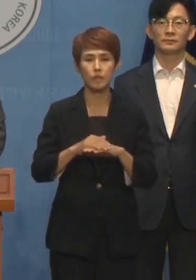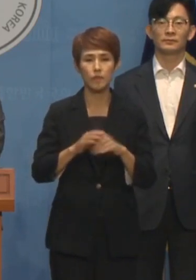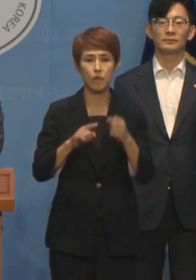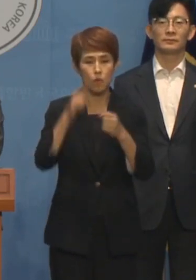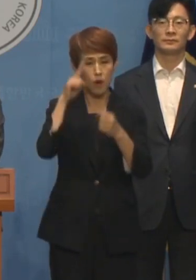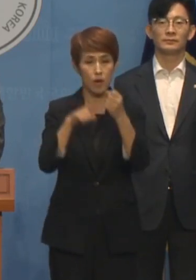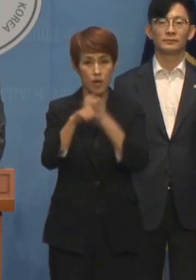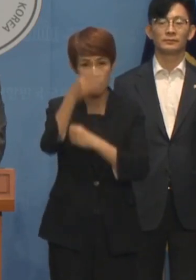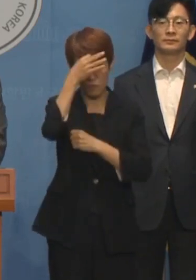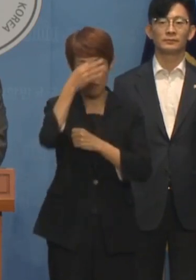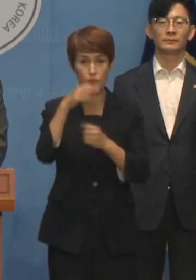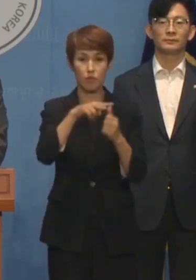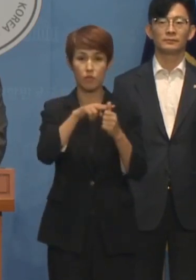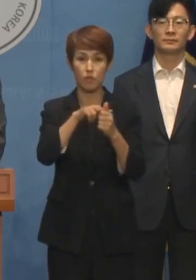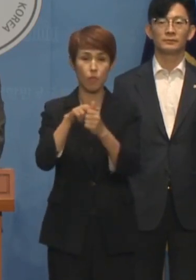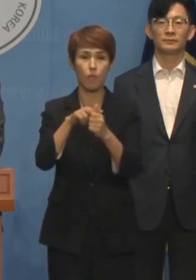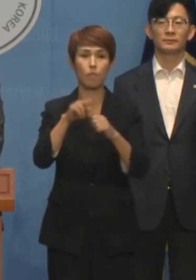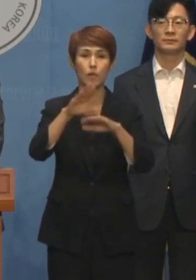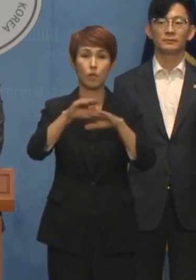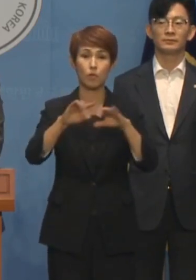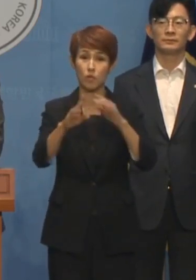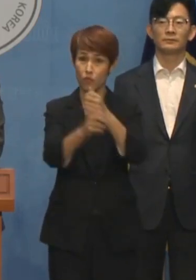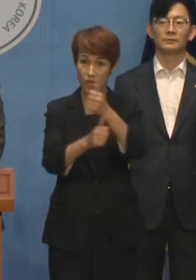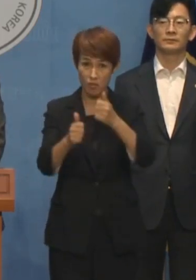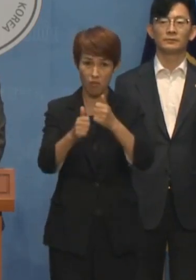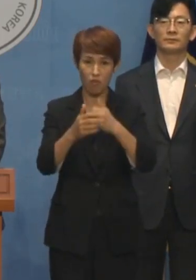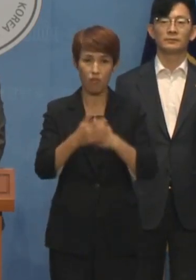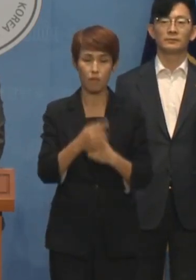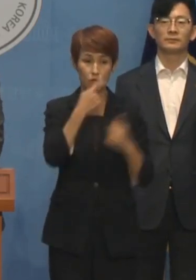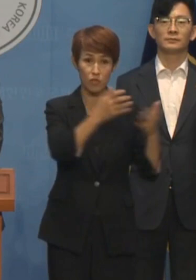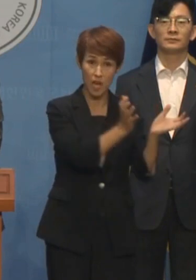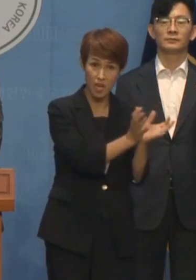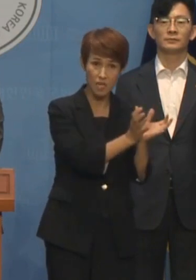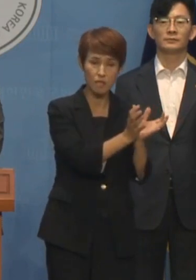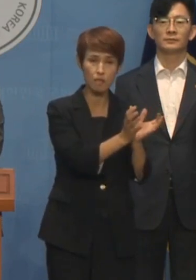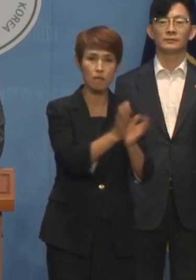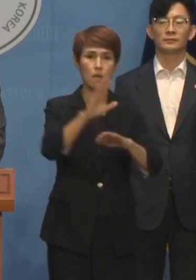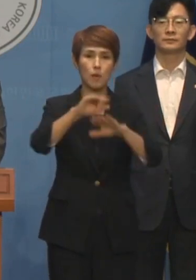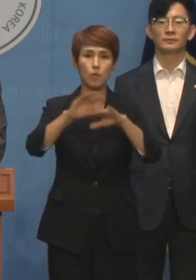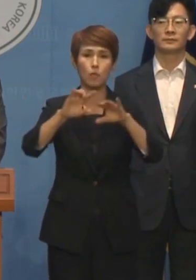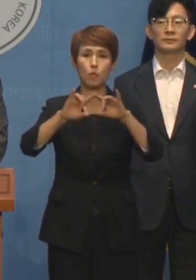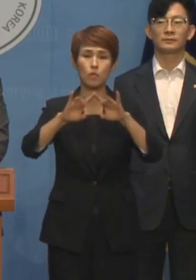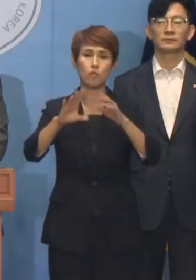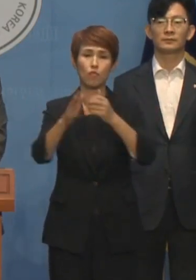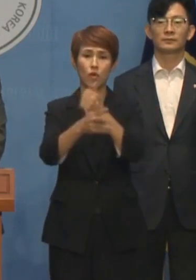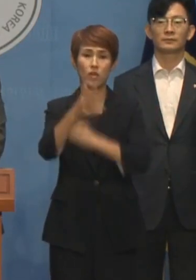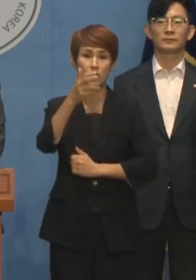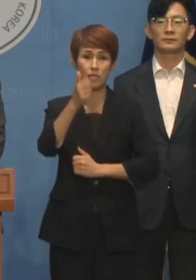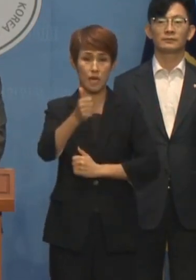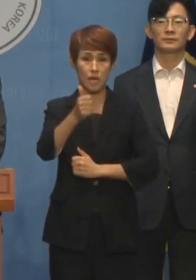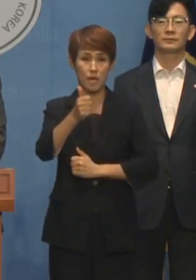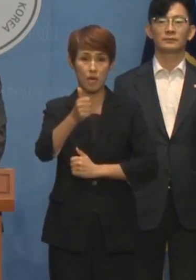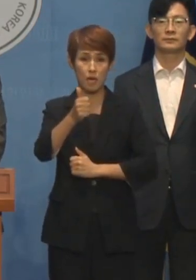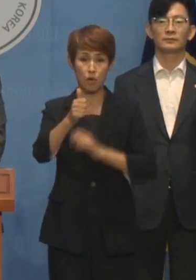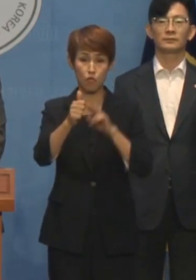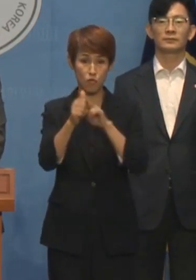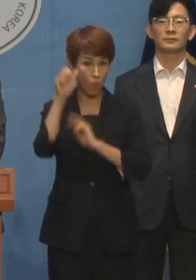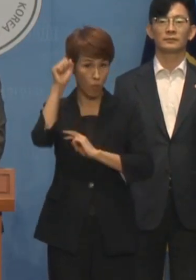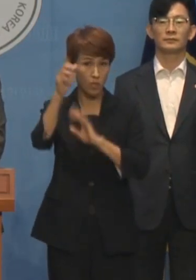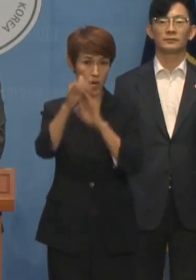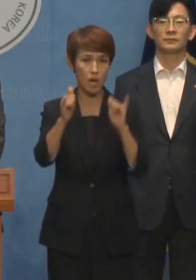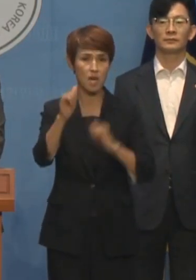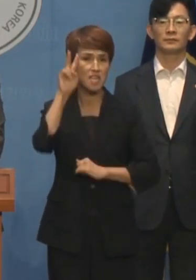과학기술정보방송통신위원회에서 민주당은 유례없이 야당 단독 방송통신위원장 후보자 이틀간 청문회를